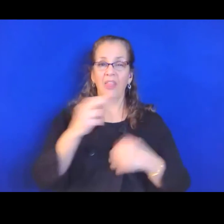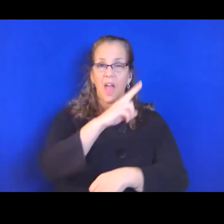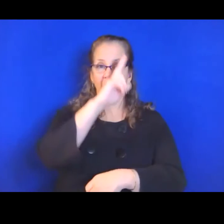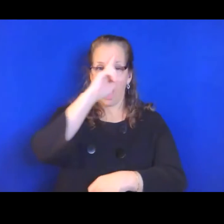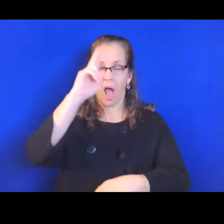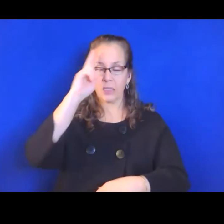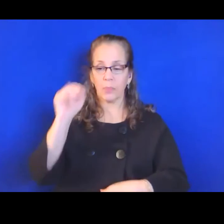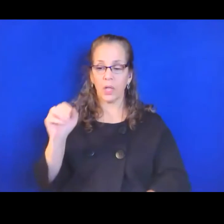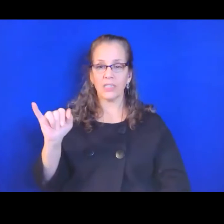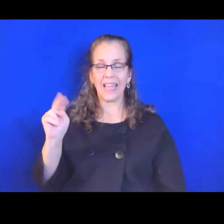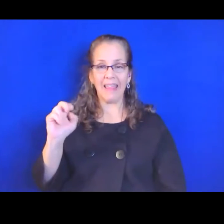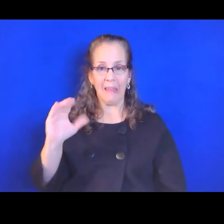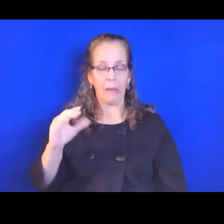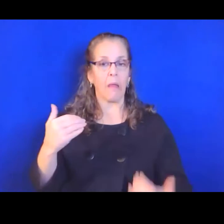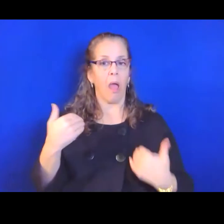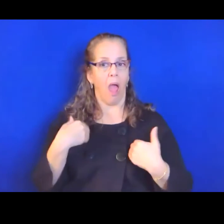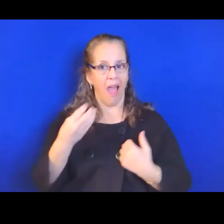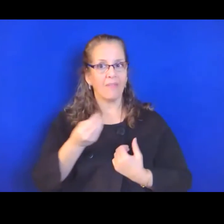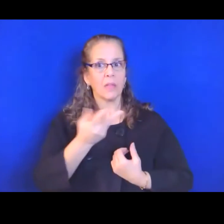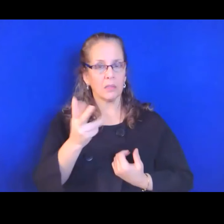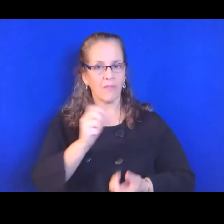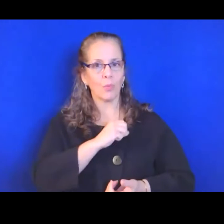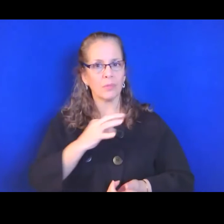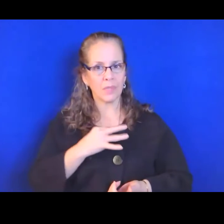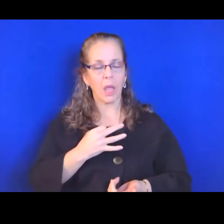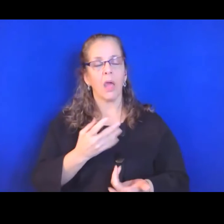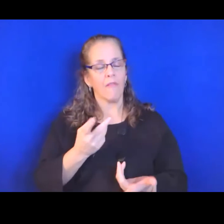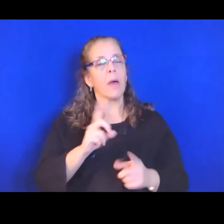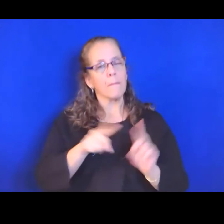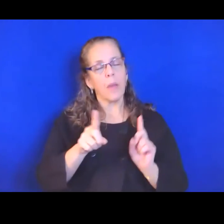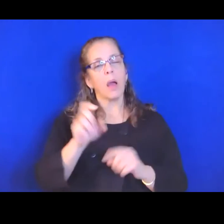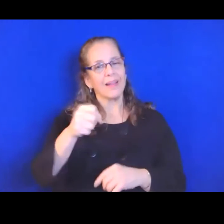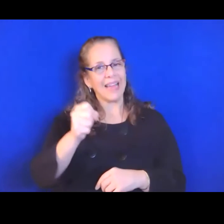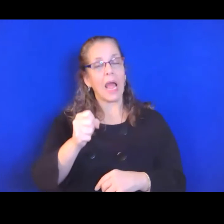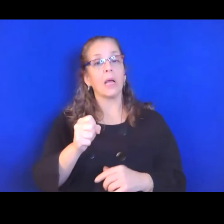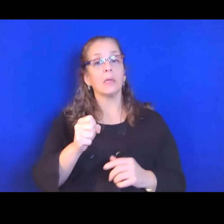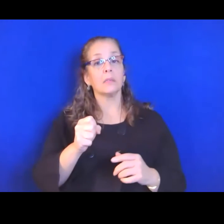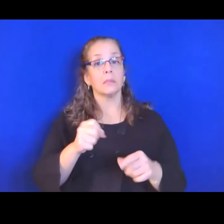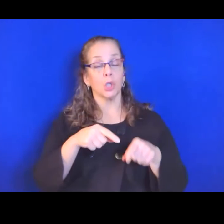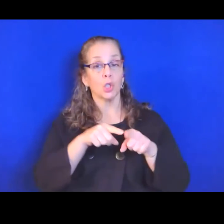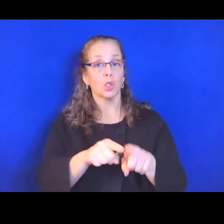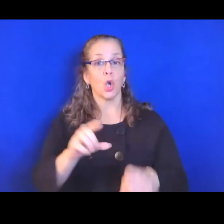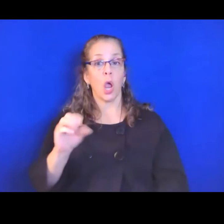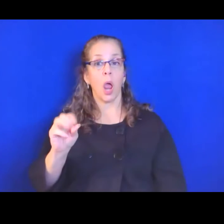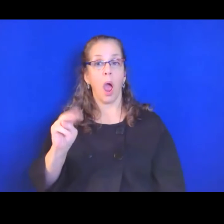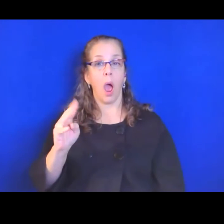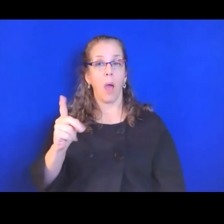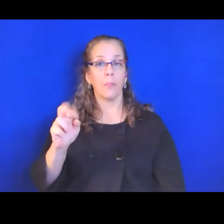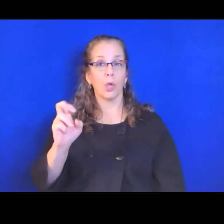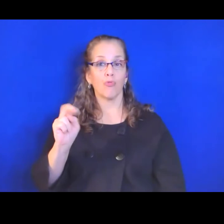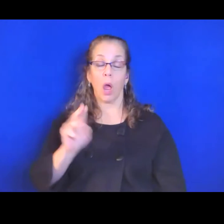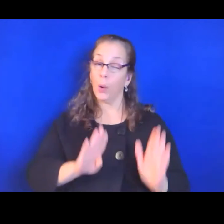those sites. 医院，我们也有一个检测能力